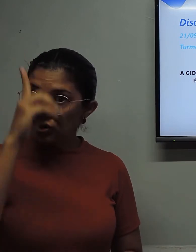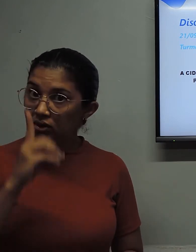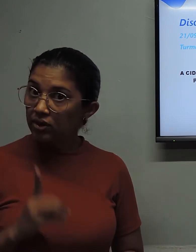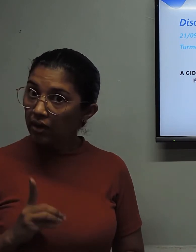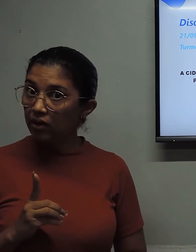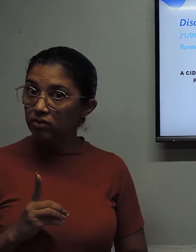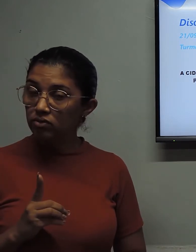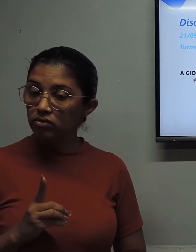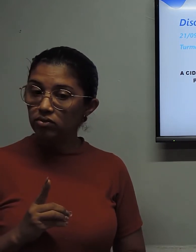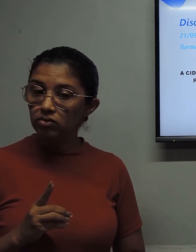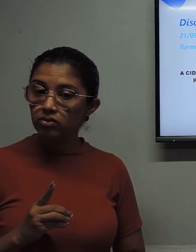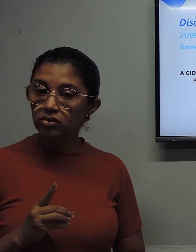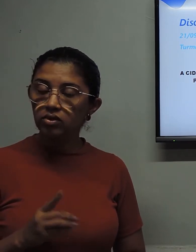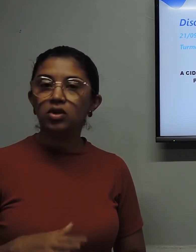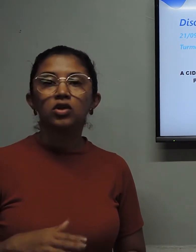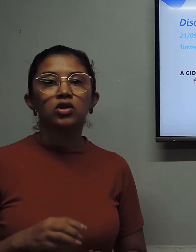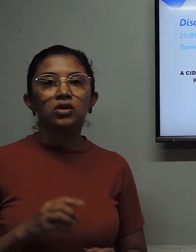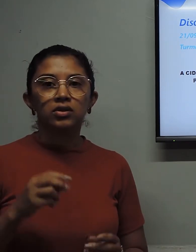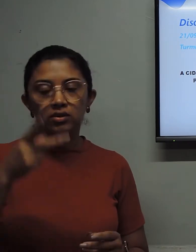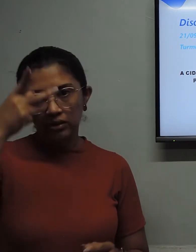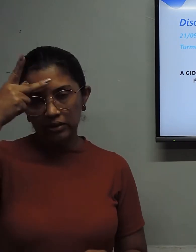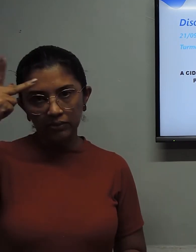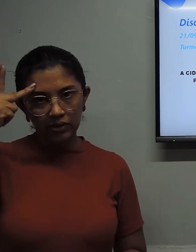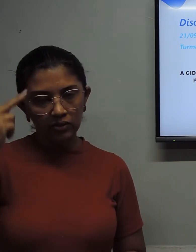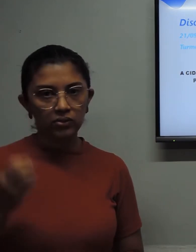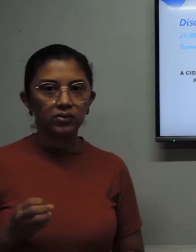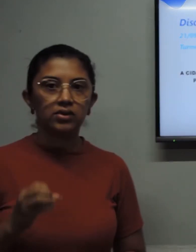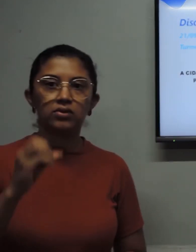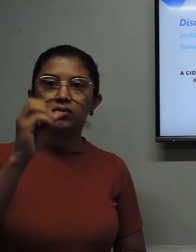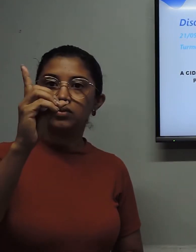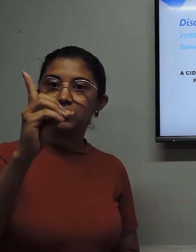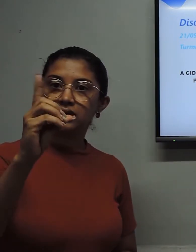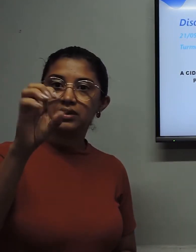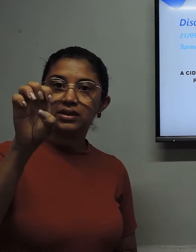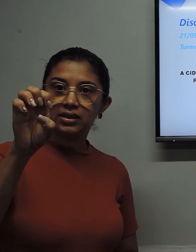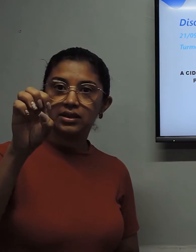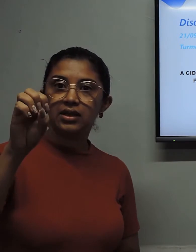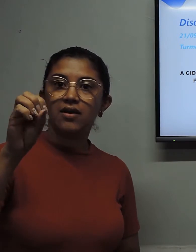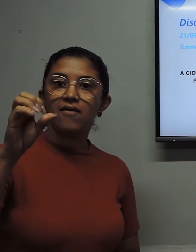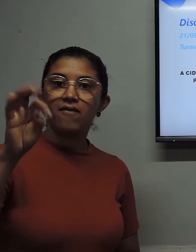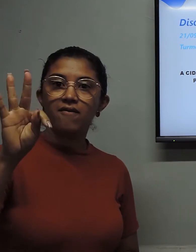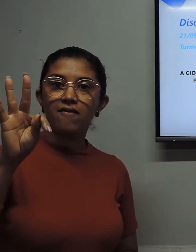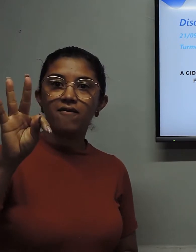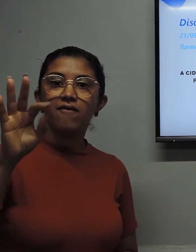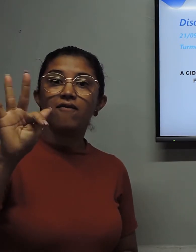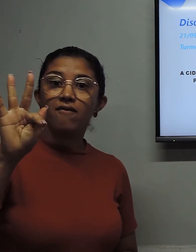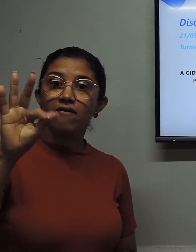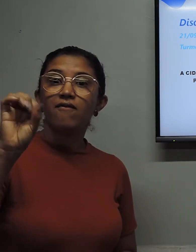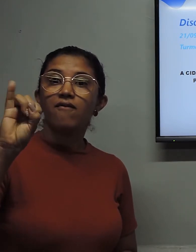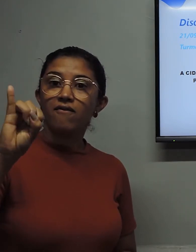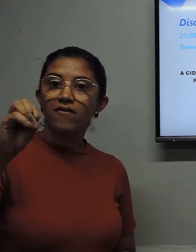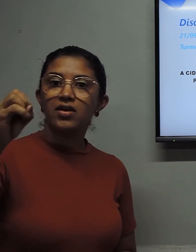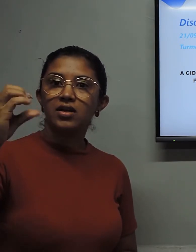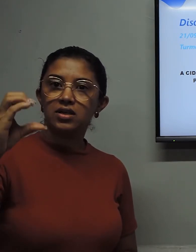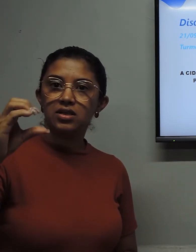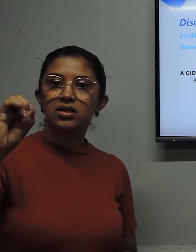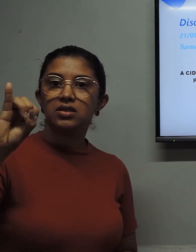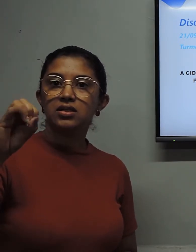que são leis? O que que são direitos e o que que são deveres? Todas essas pessoas